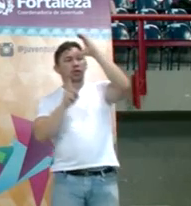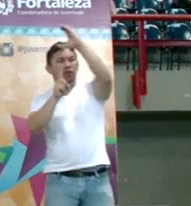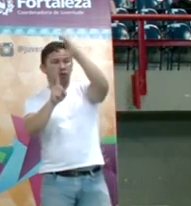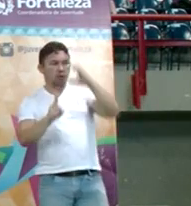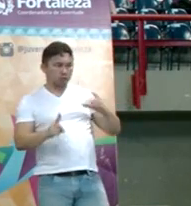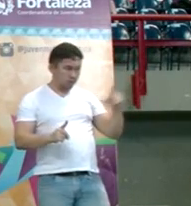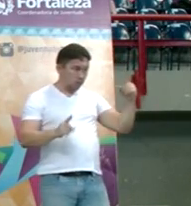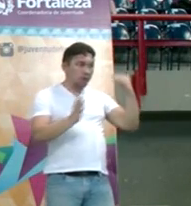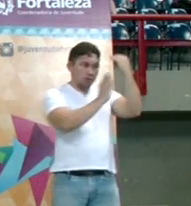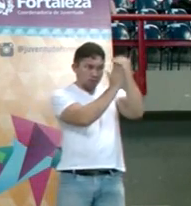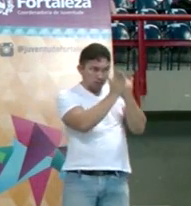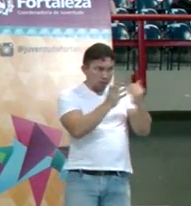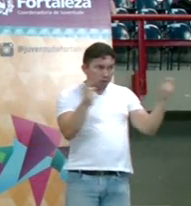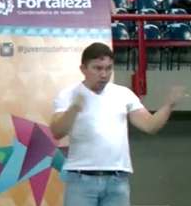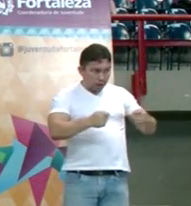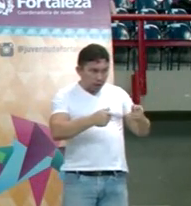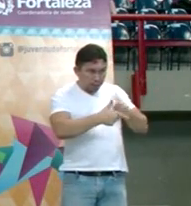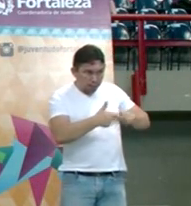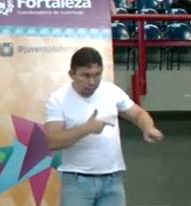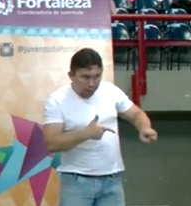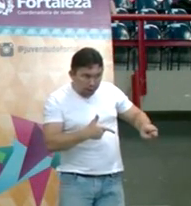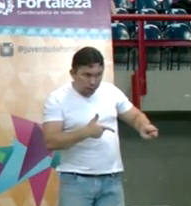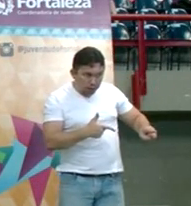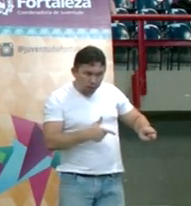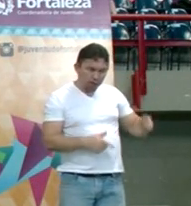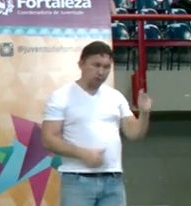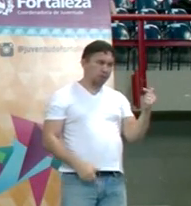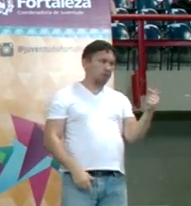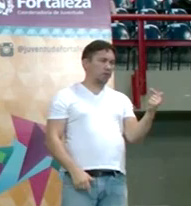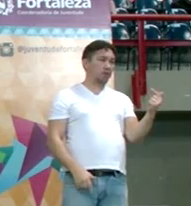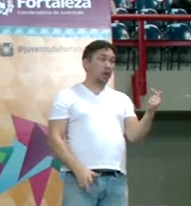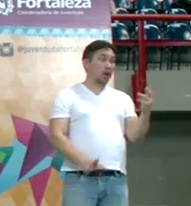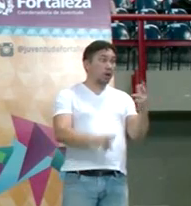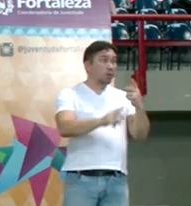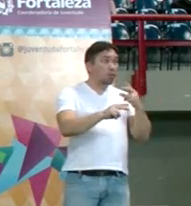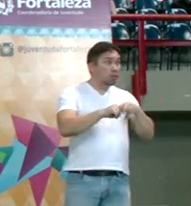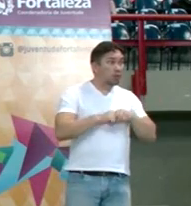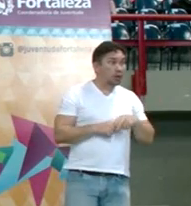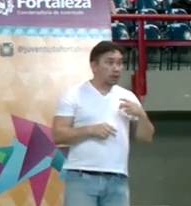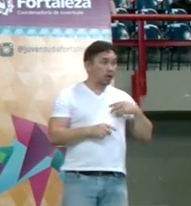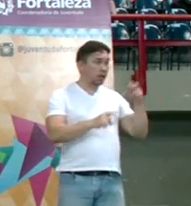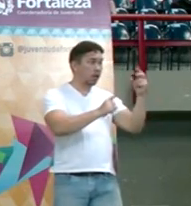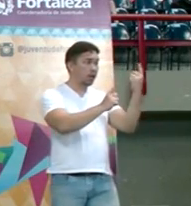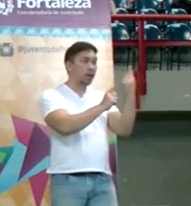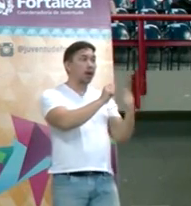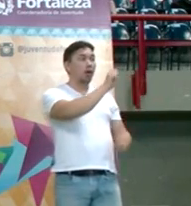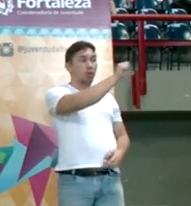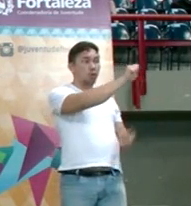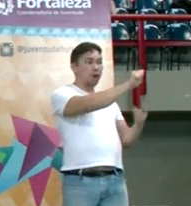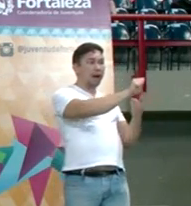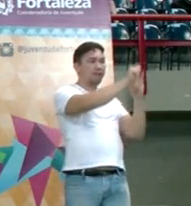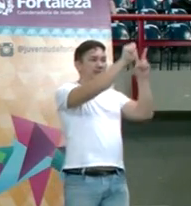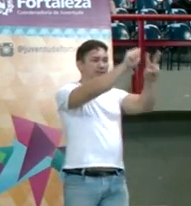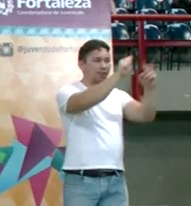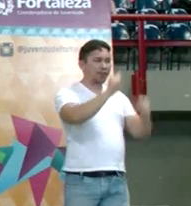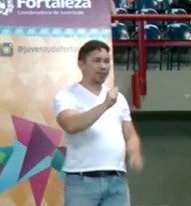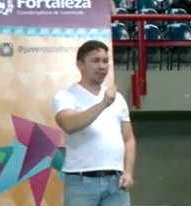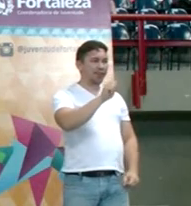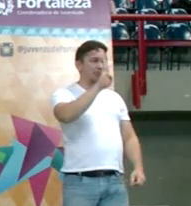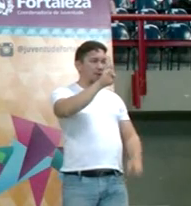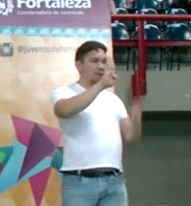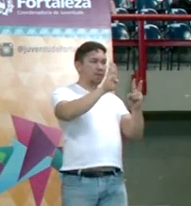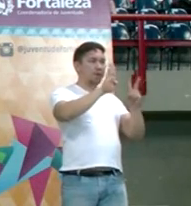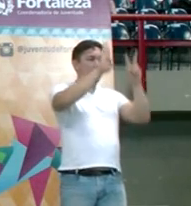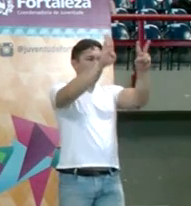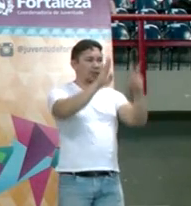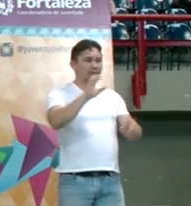dá para você simplificar. O importante dessa questão, o que é? É que a quantidade de saltos do primeiro, do segundo e terceiro seja